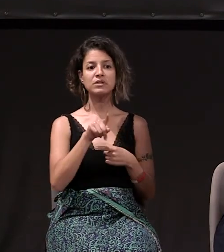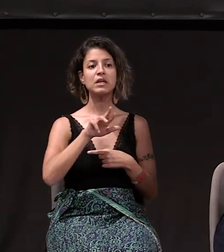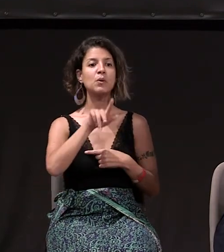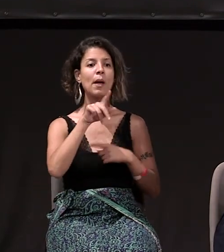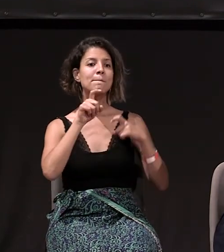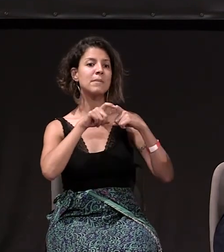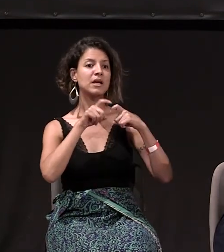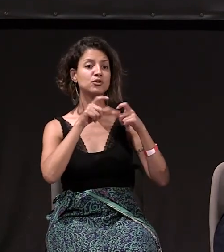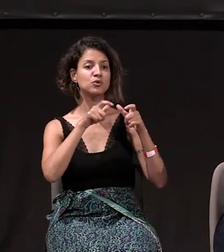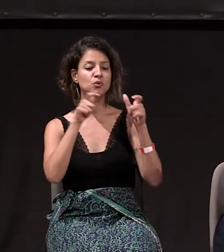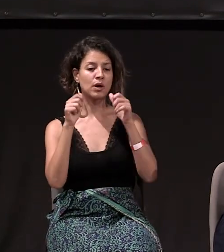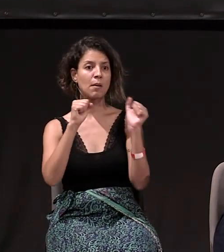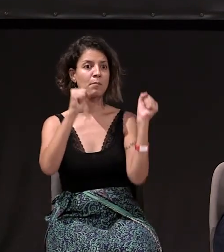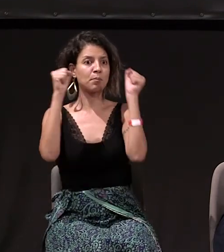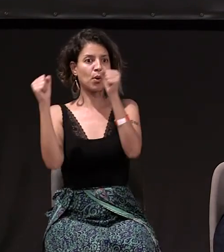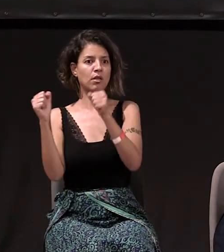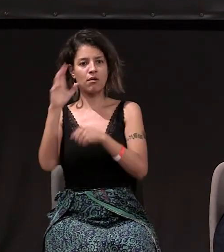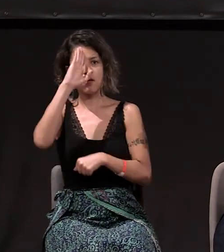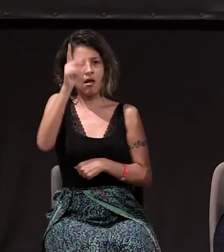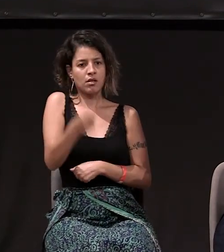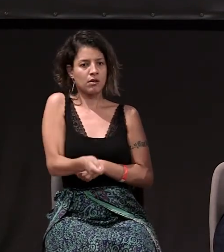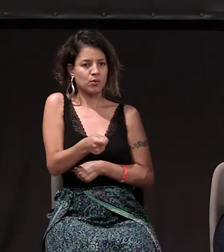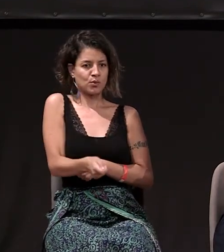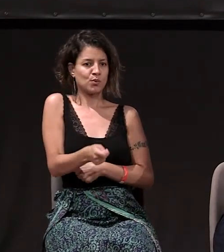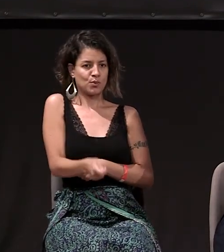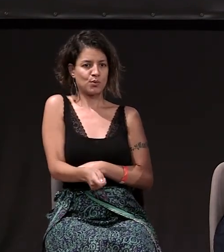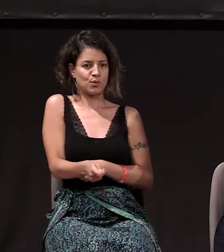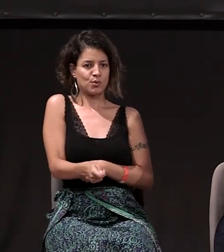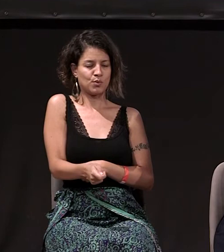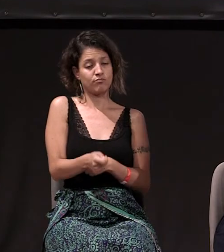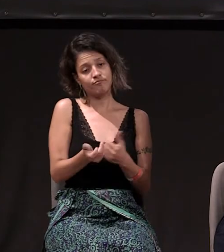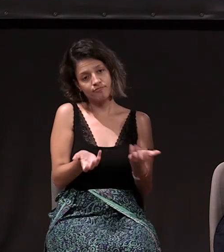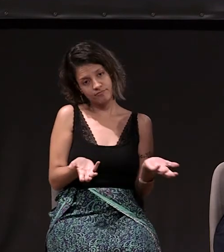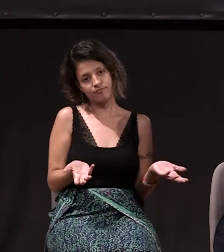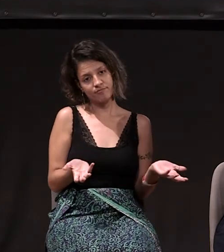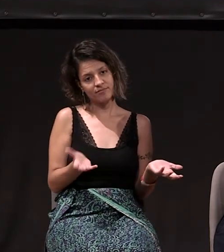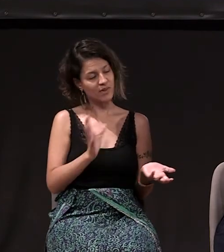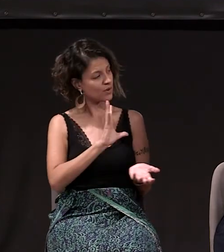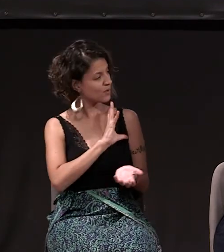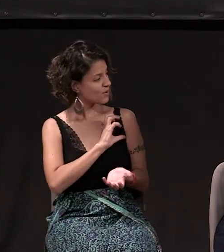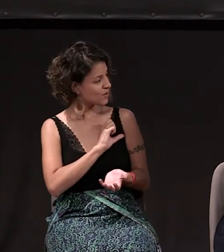médico, heteronormativo. Então,